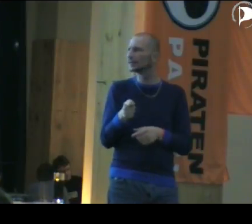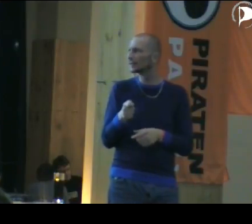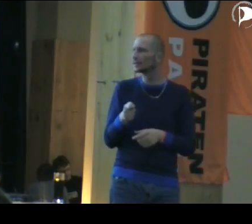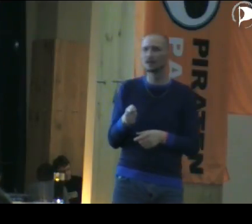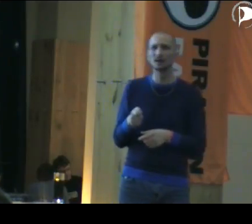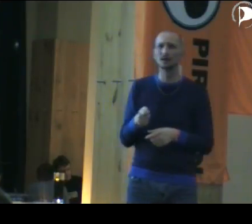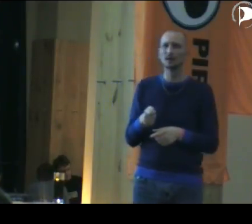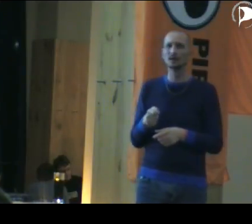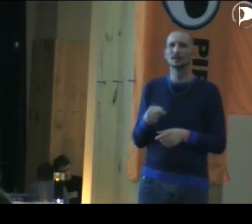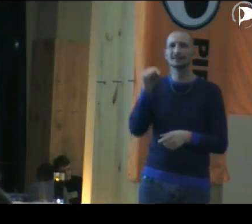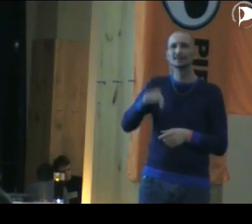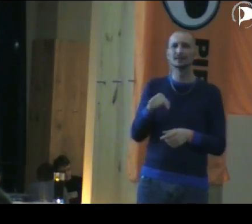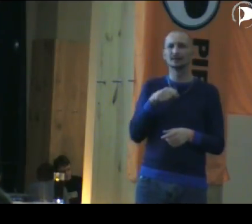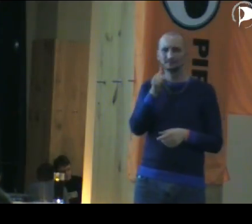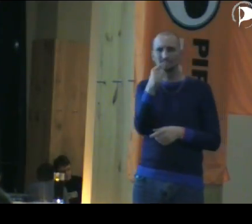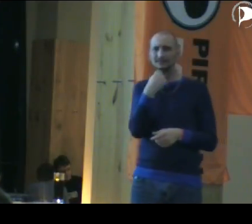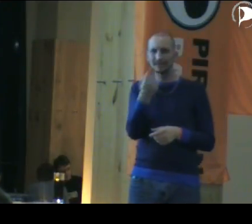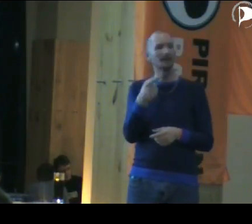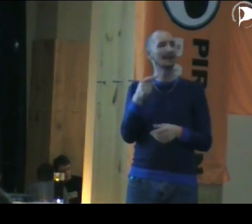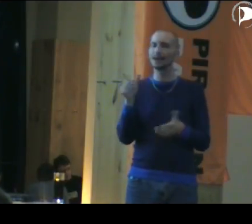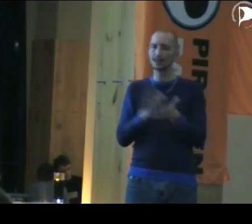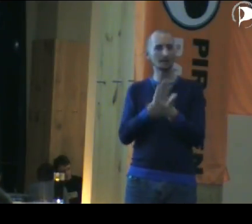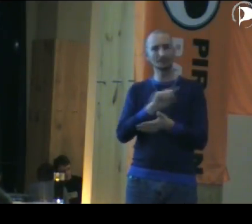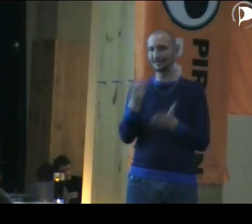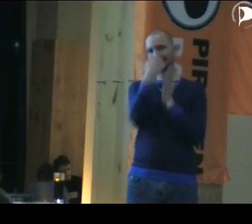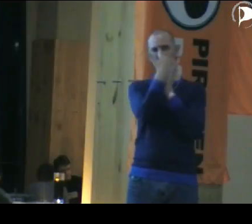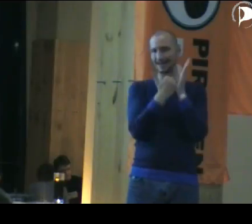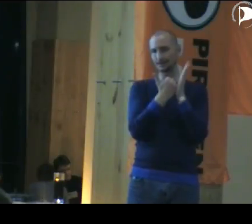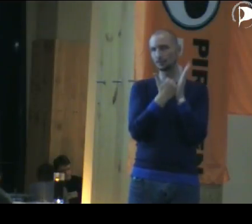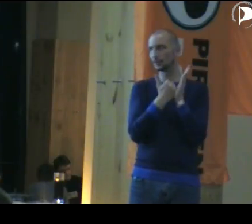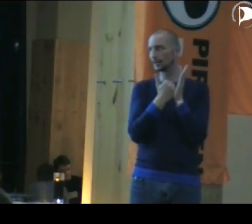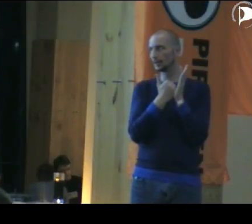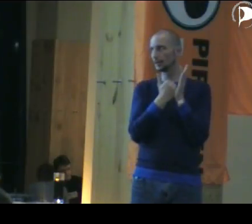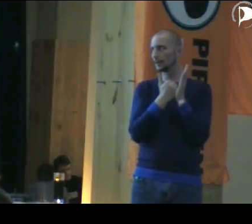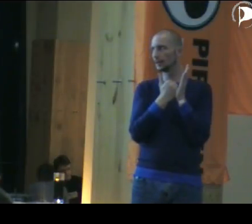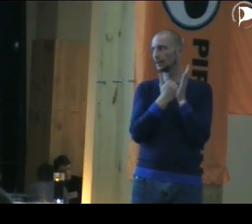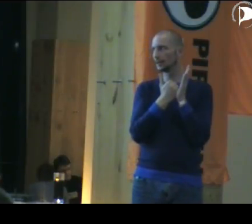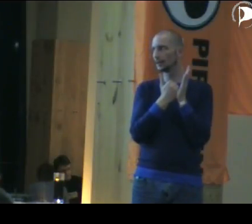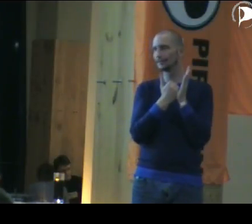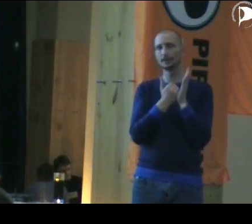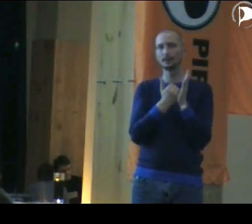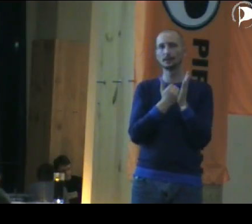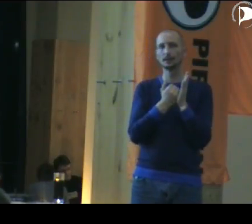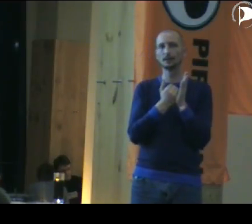das gilt nicht nur das geht nicht lauten aktion haben